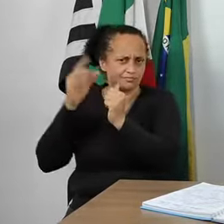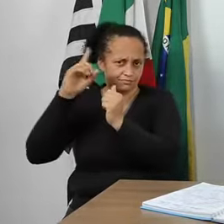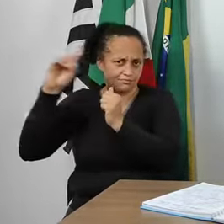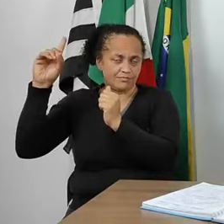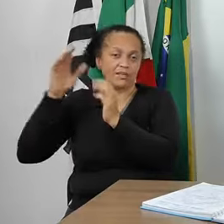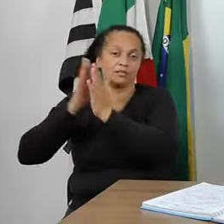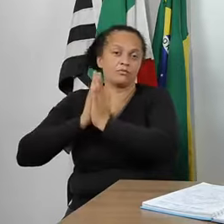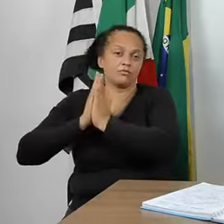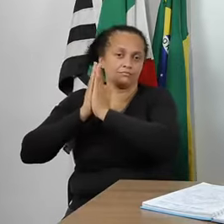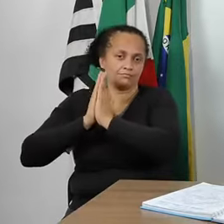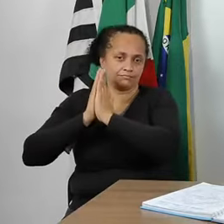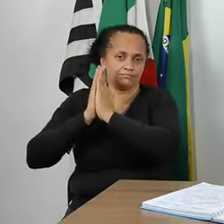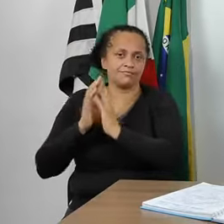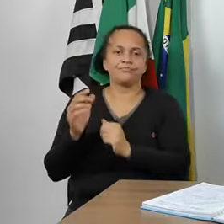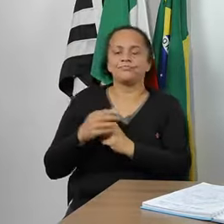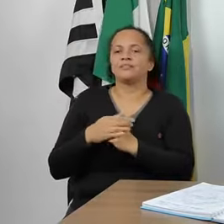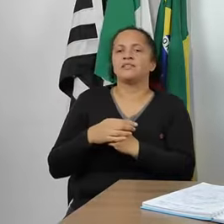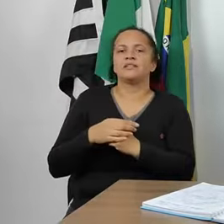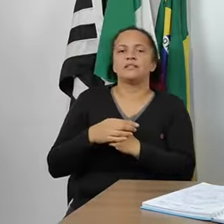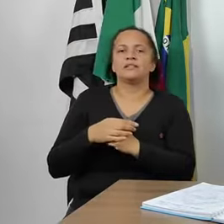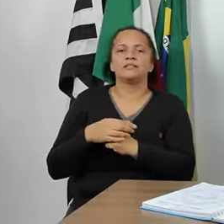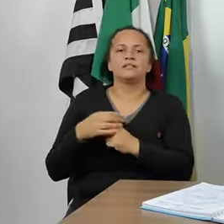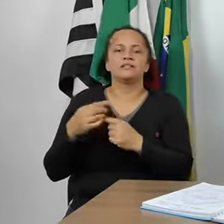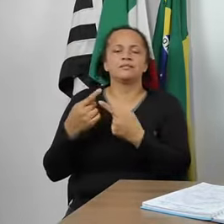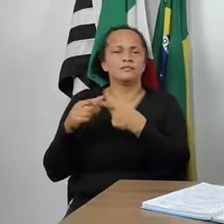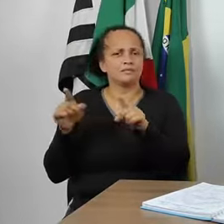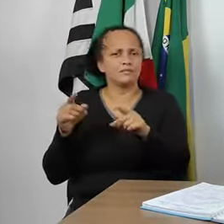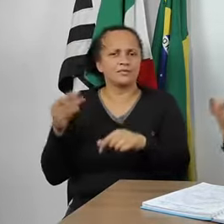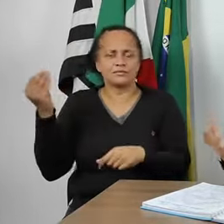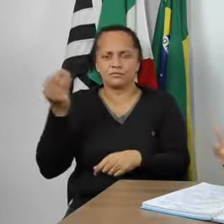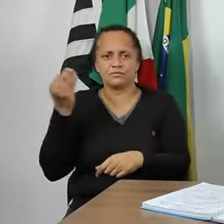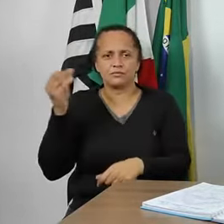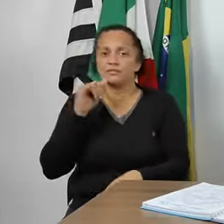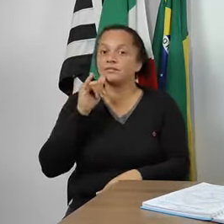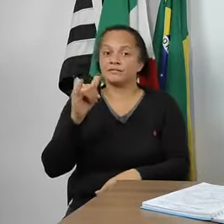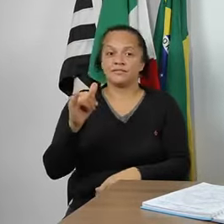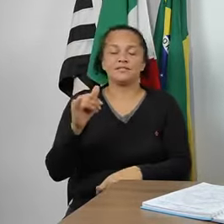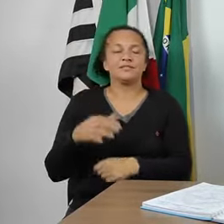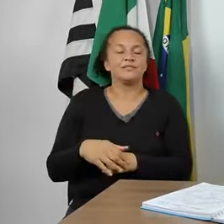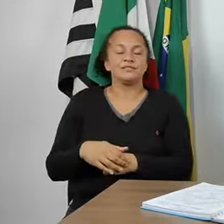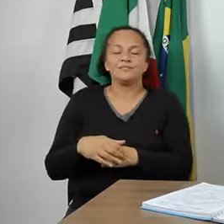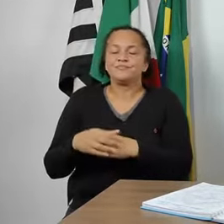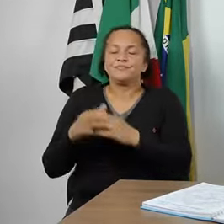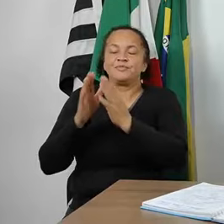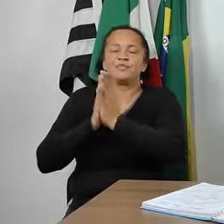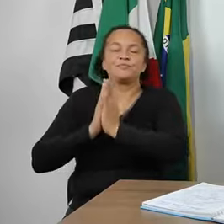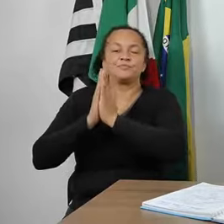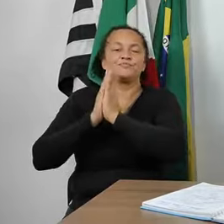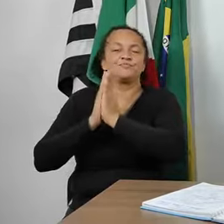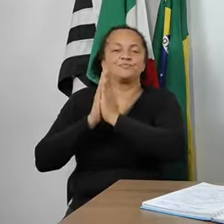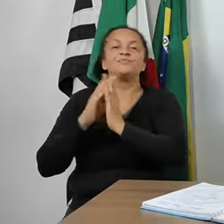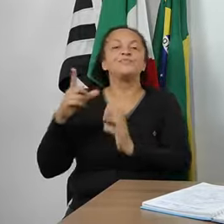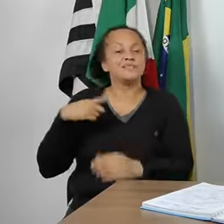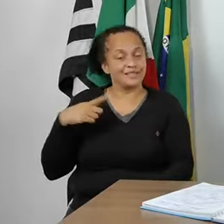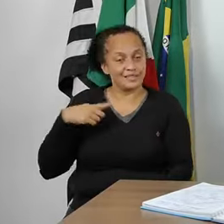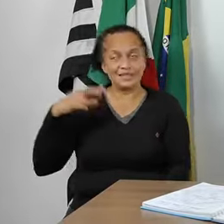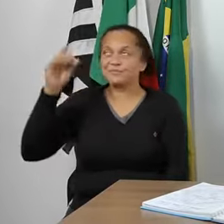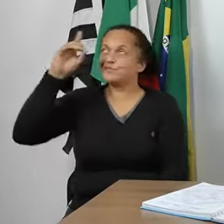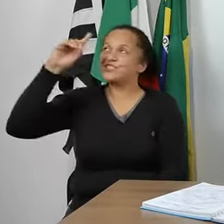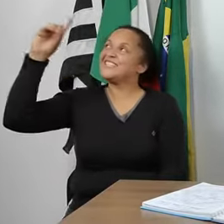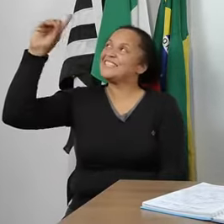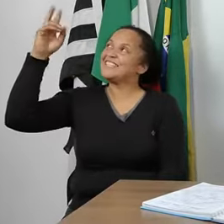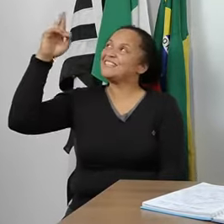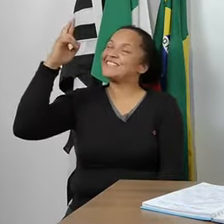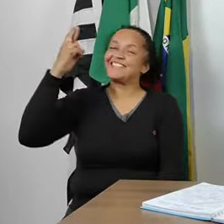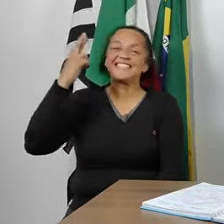elas particularmente falando, individualmente falando, mas no que diz respeito ao outro, você obter resposta, ter experiências nessa